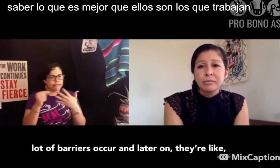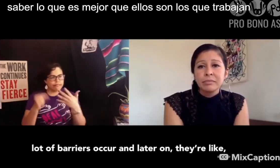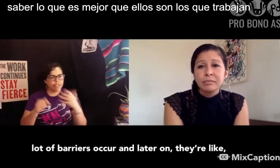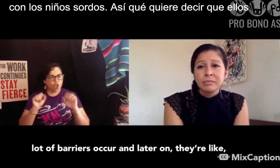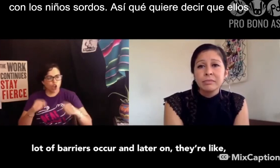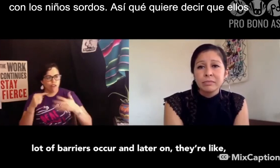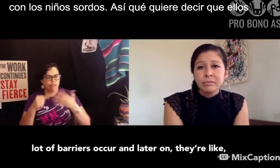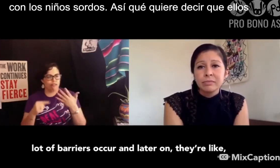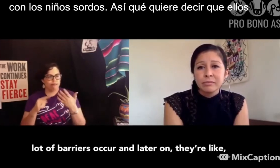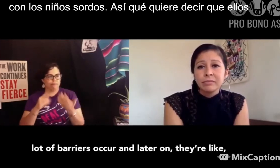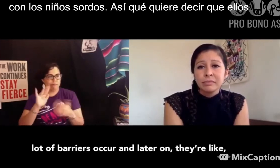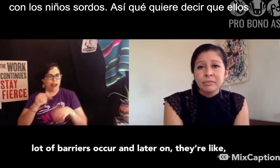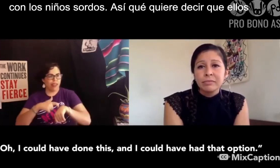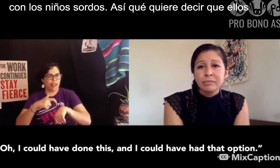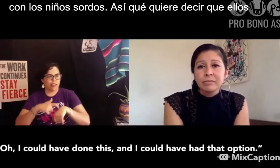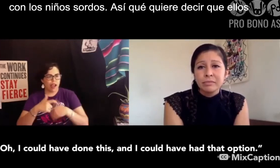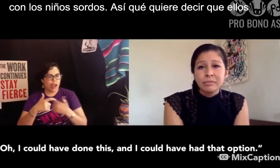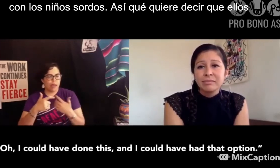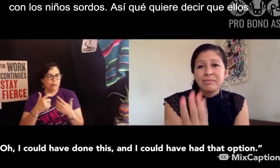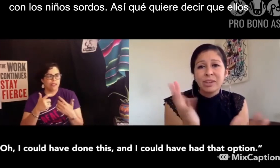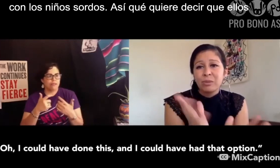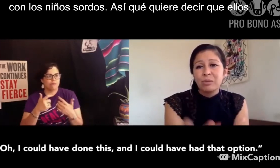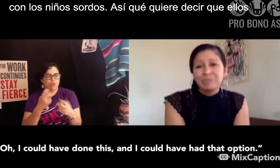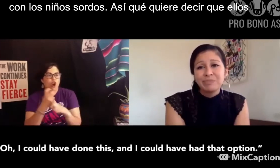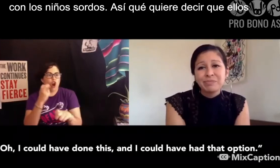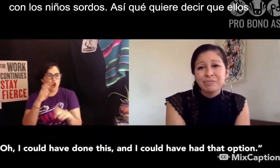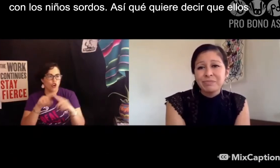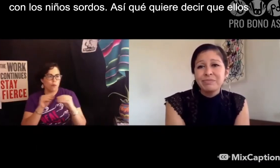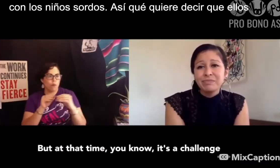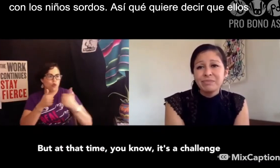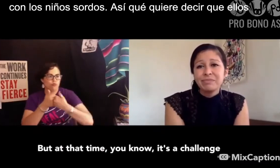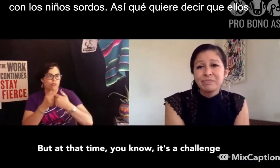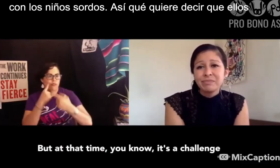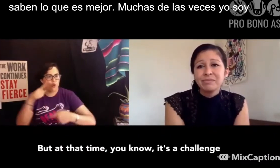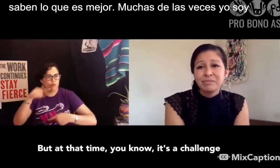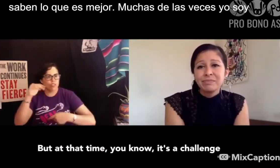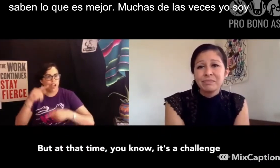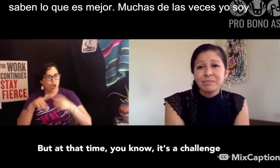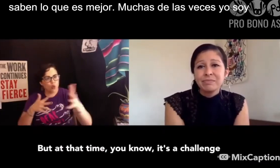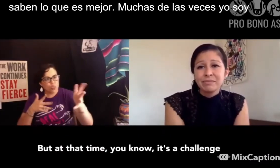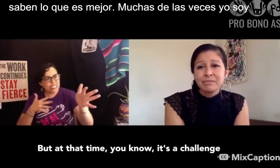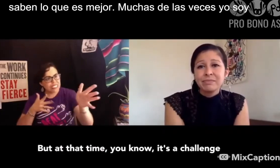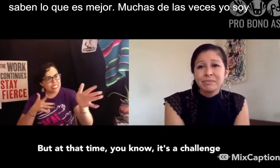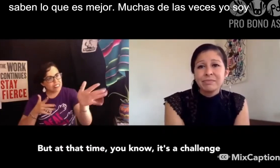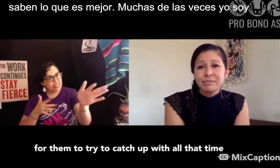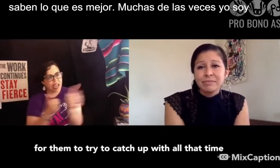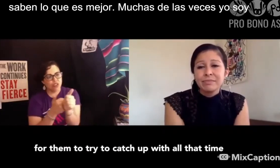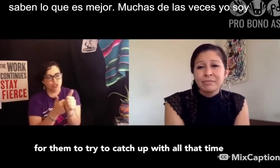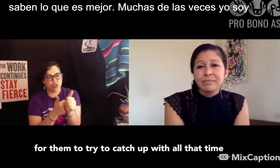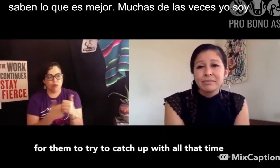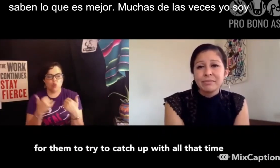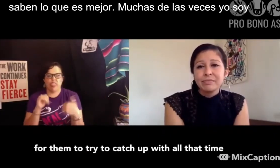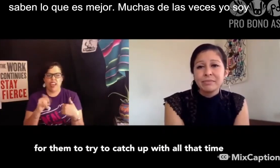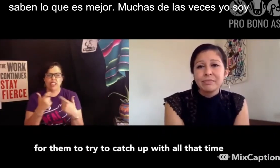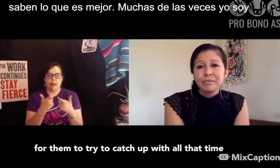son los que trabajan con los niños sordos, así que quiere decir que ellos saben lo que